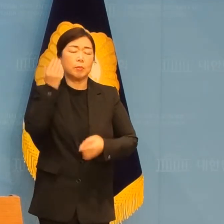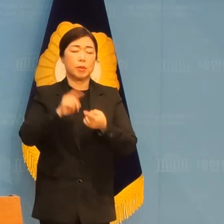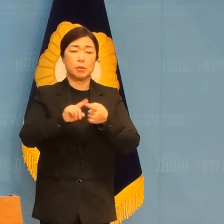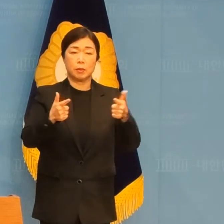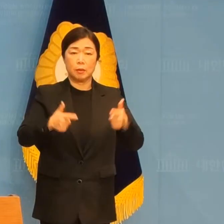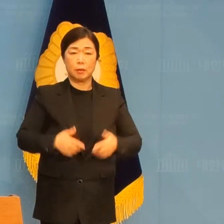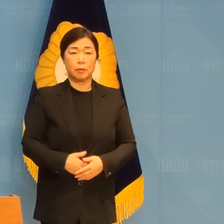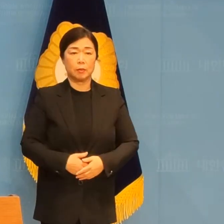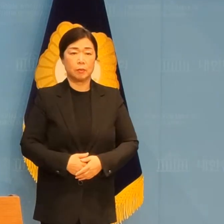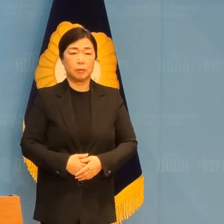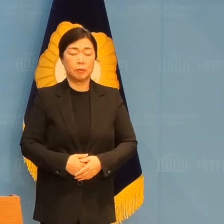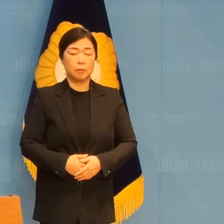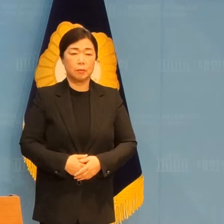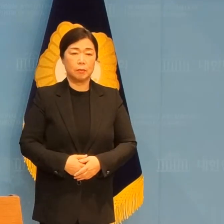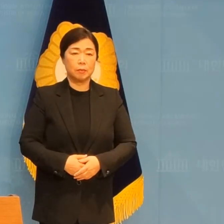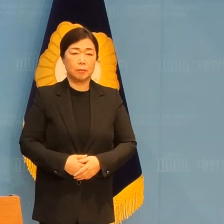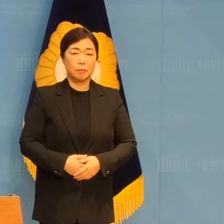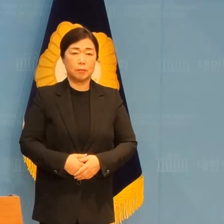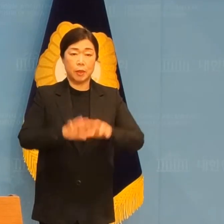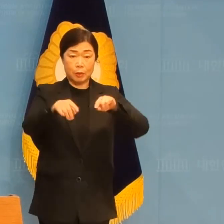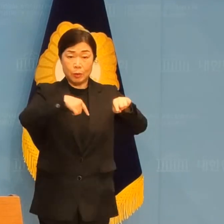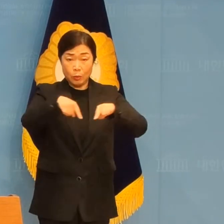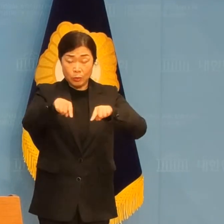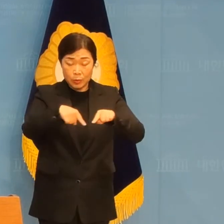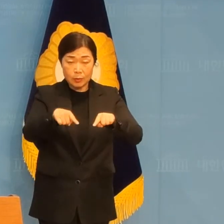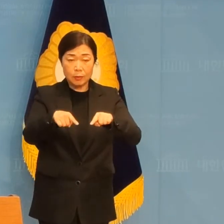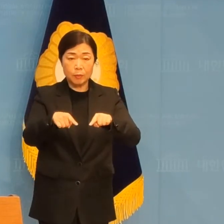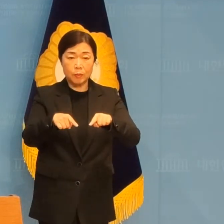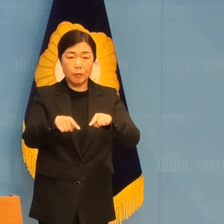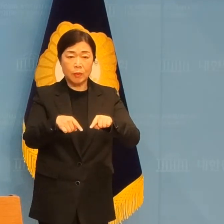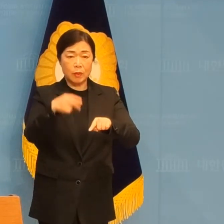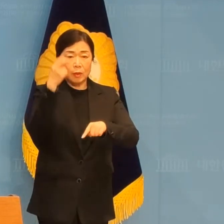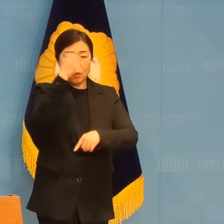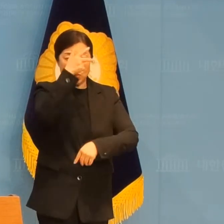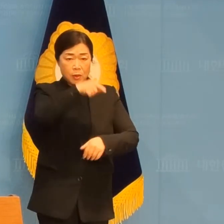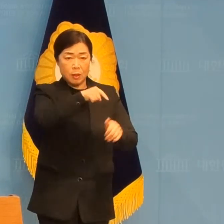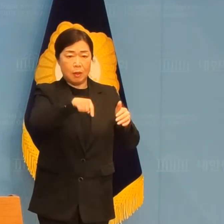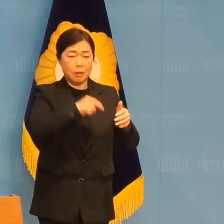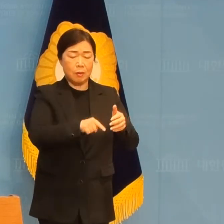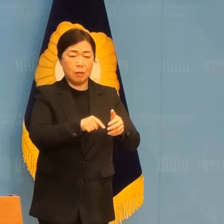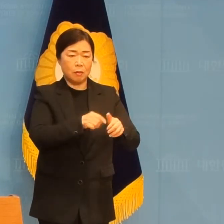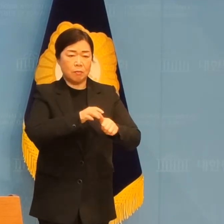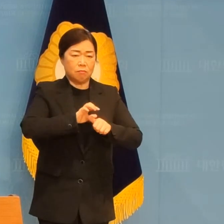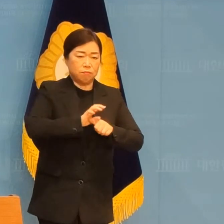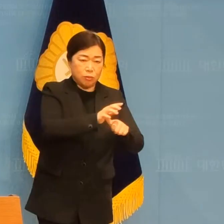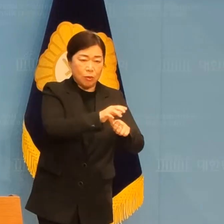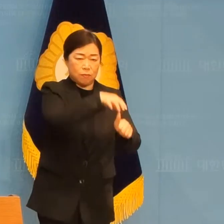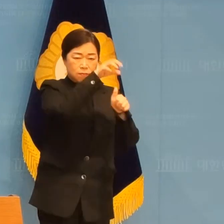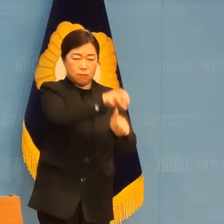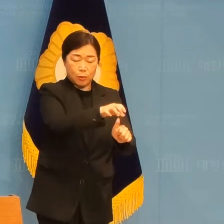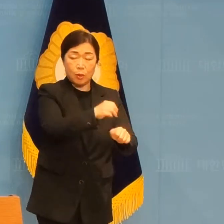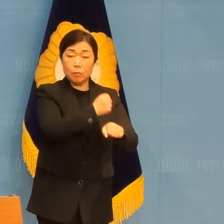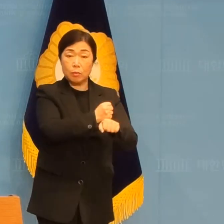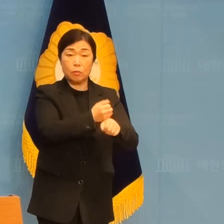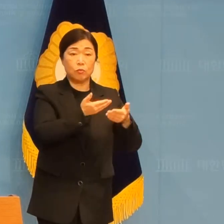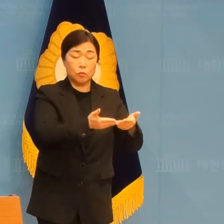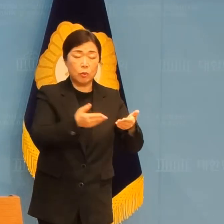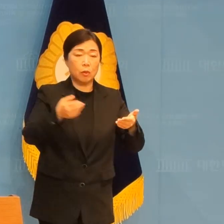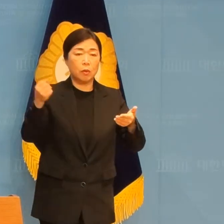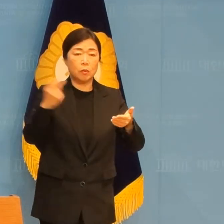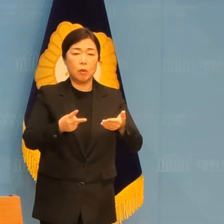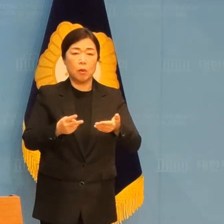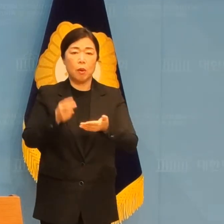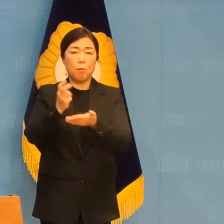이제 정권의 손길은 검찰을 넘어 법원까지 뻗쳤습니다. 대법관 수임 제한,